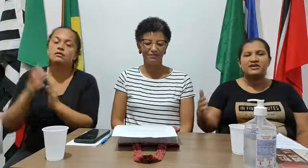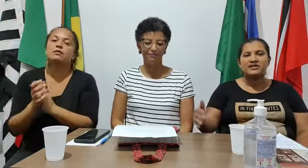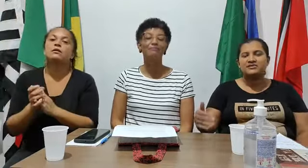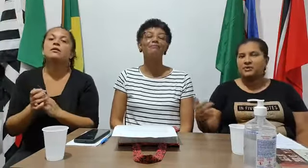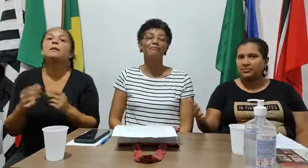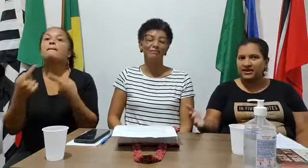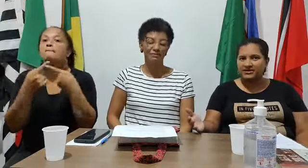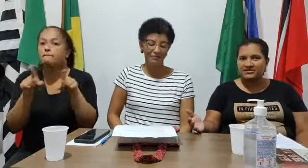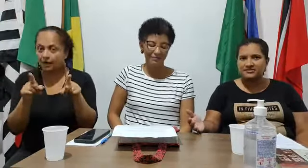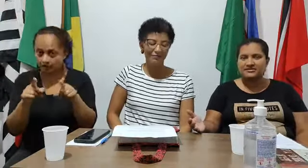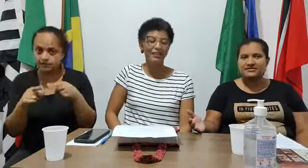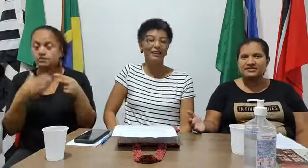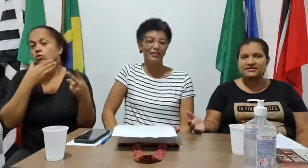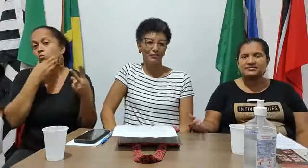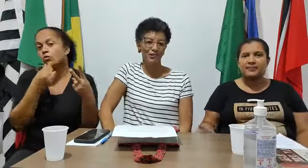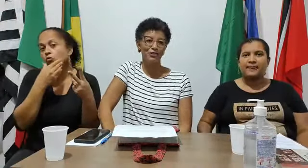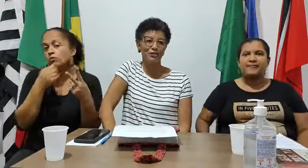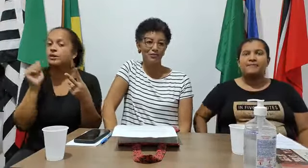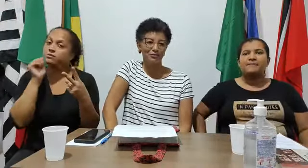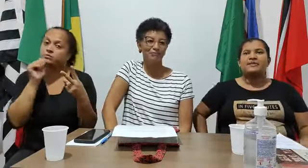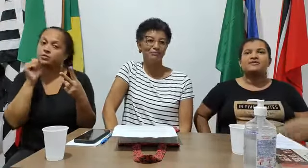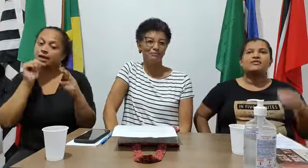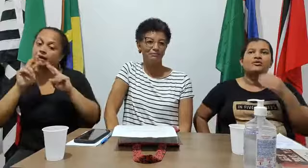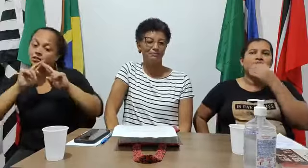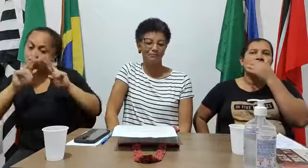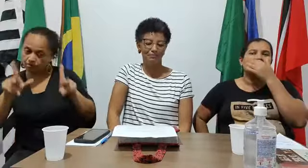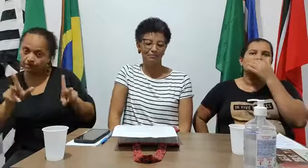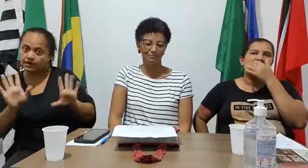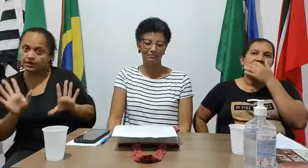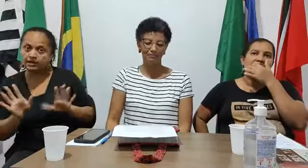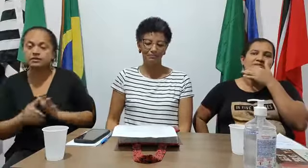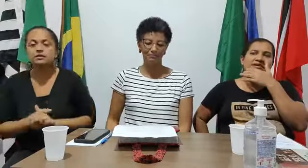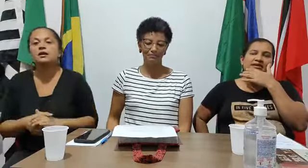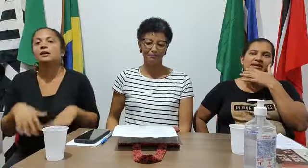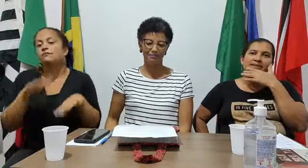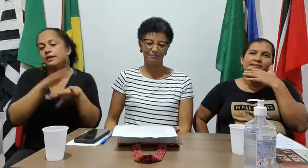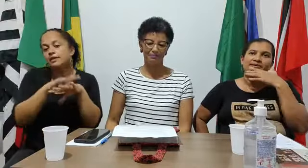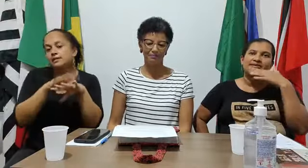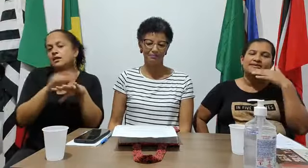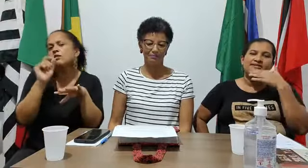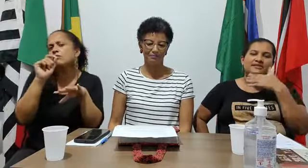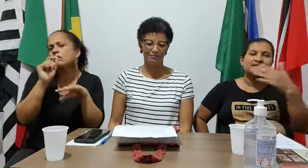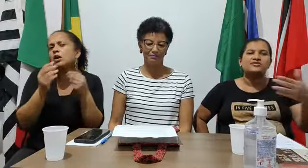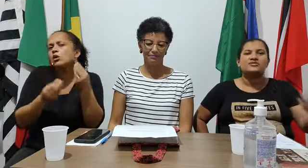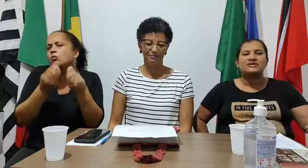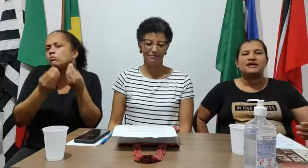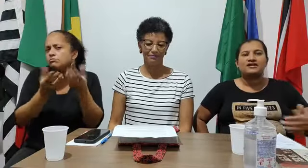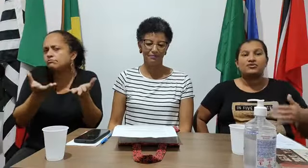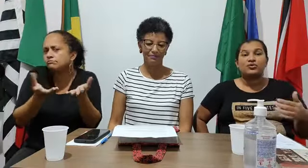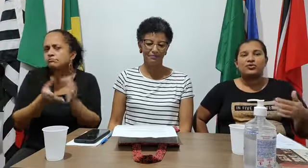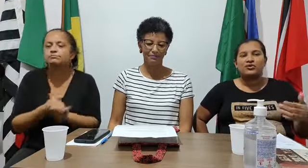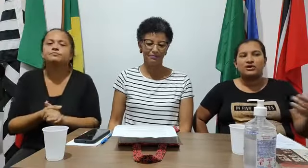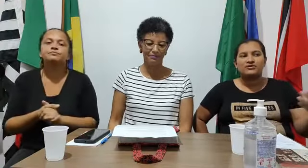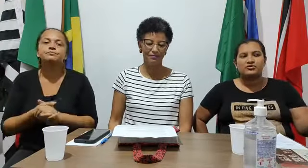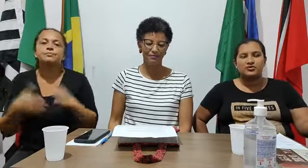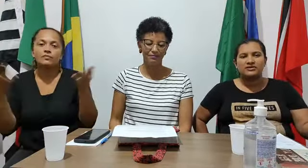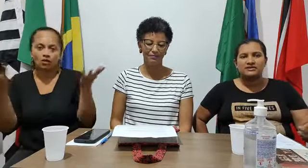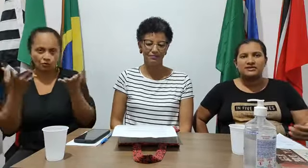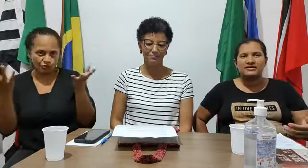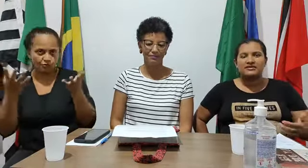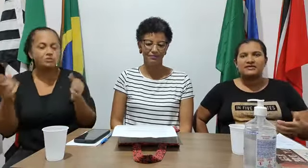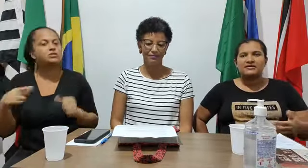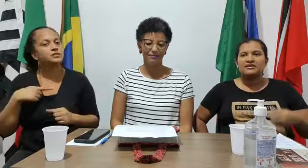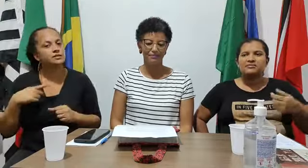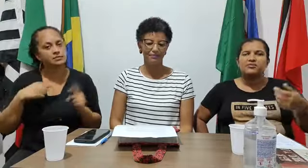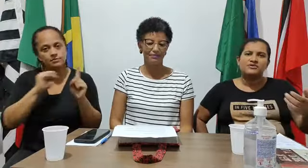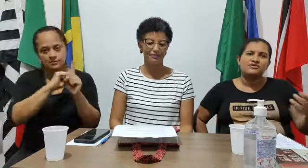exercem diferentes papéis, né? Isso. Então, hoje, nós vemos, muitas vezes, na sociedade, colocações,